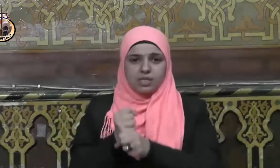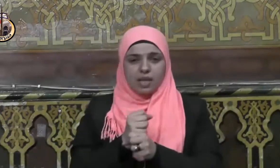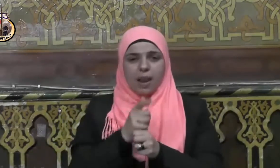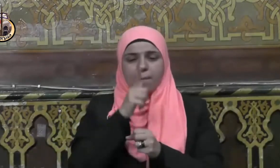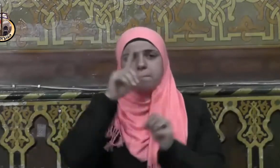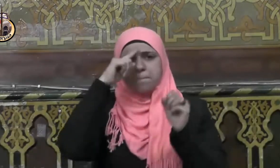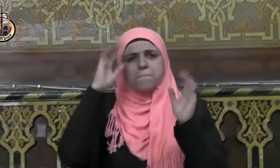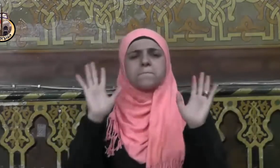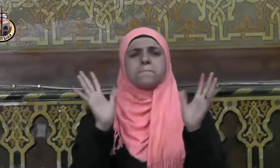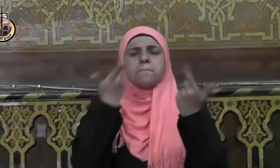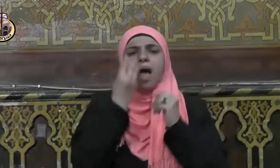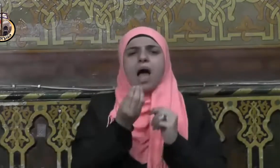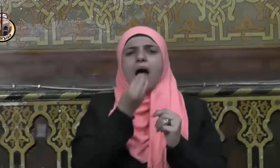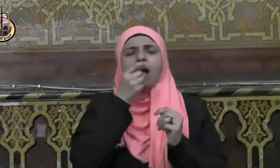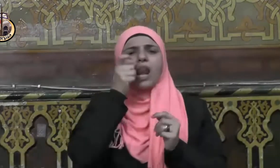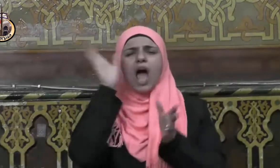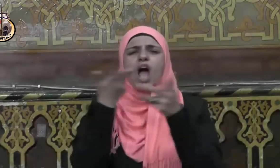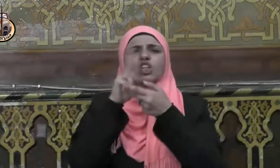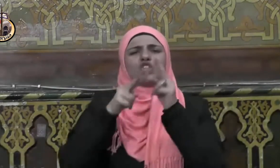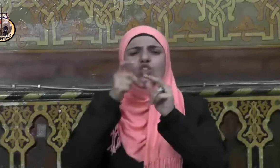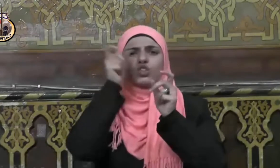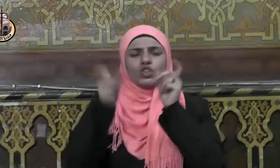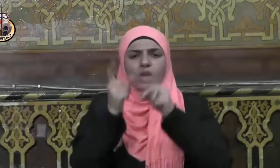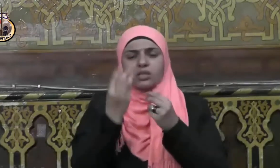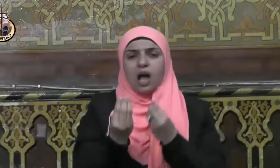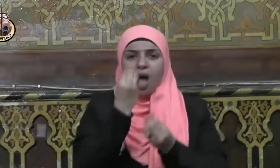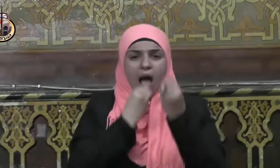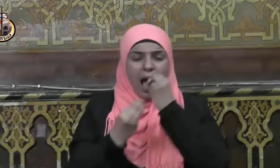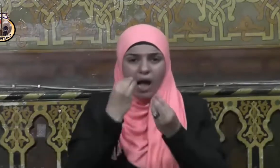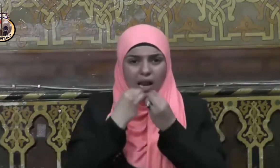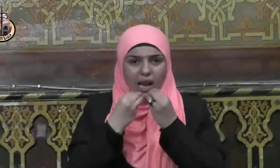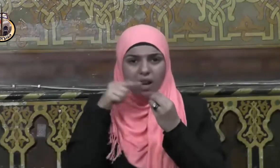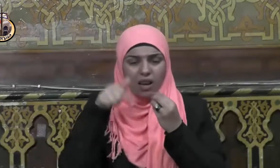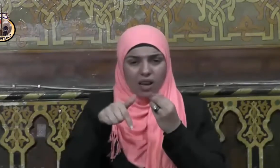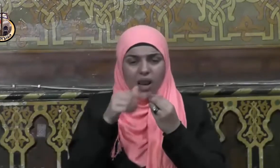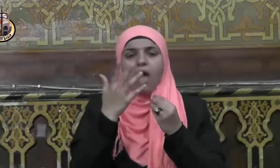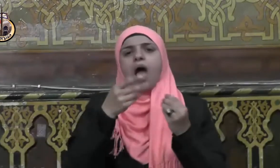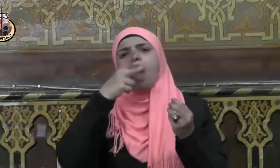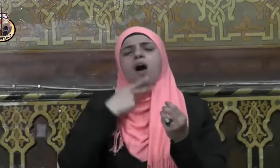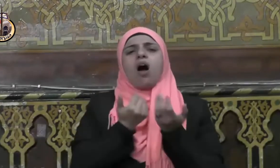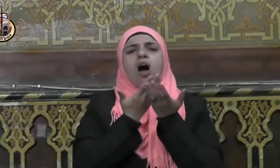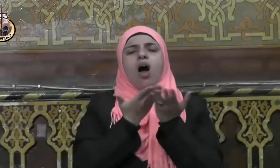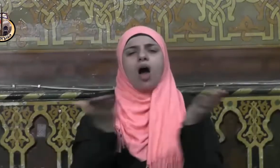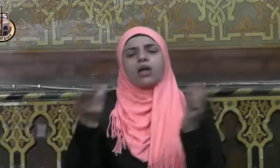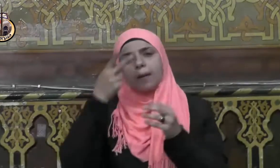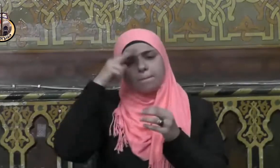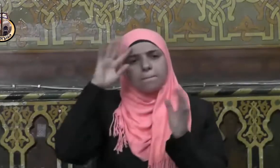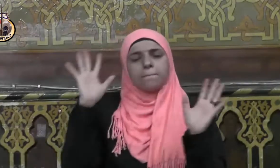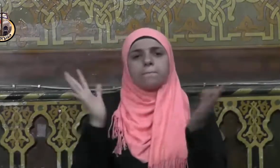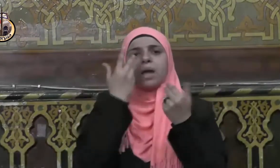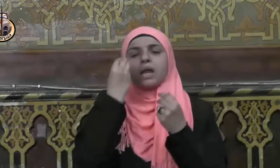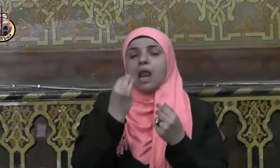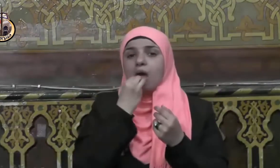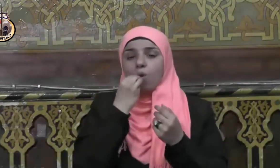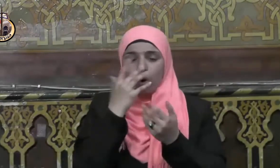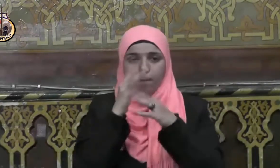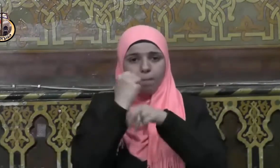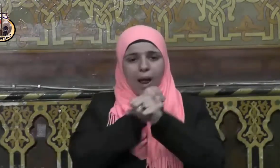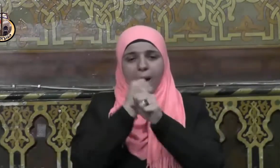أكل أحد طعاما قط خيرا من أن يأكل من عمل يده، وإن